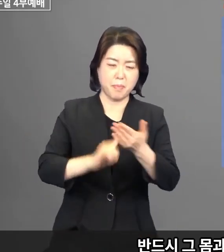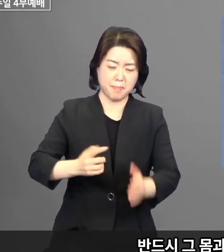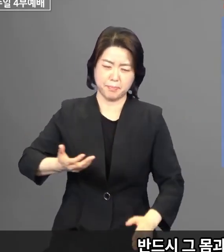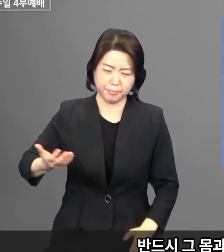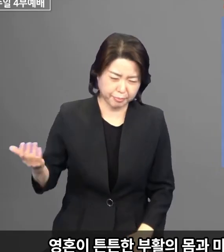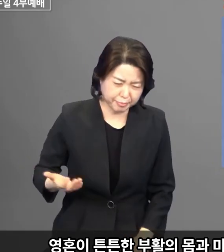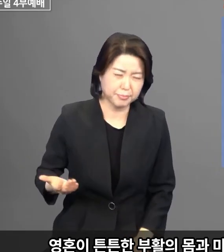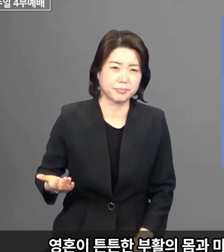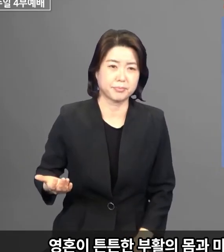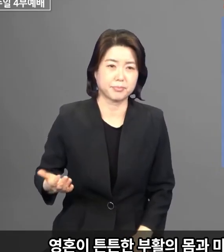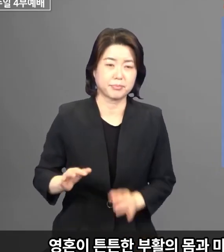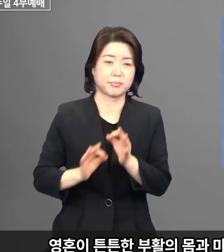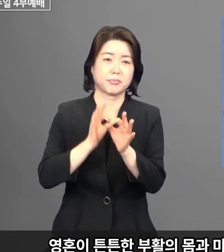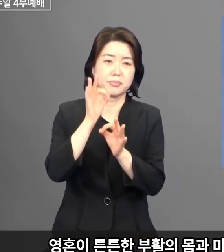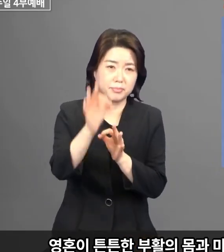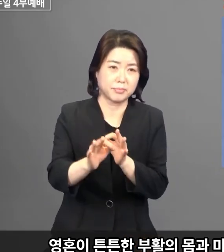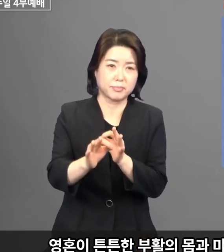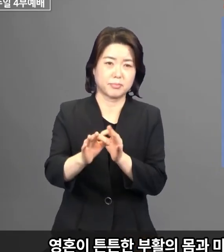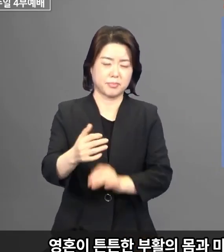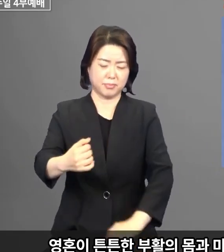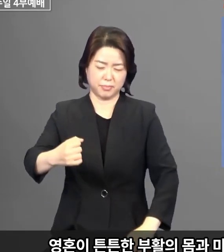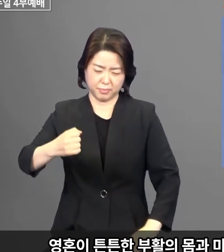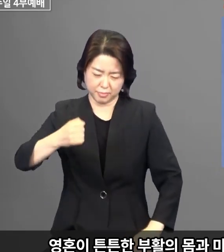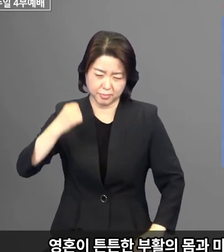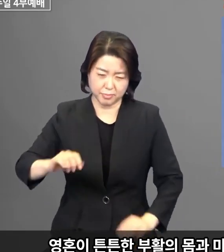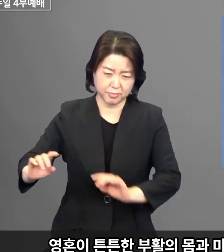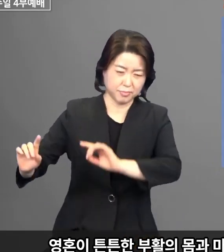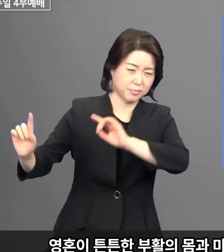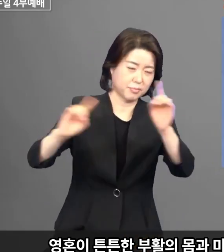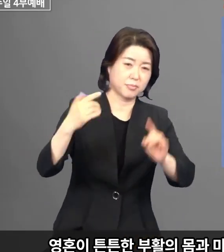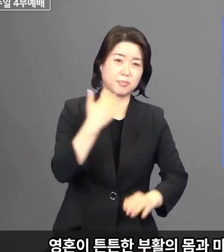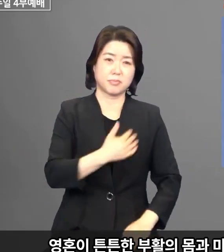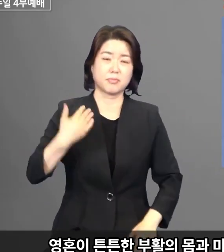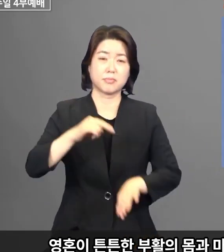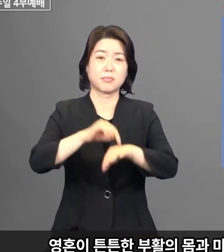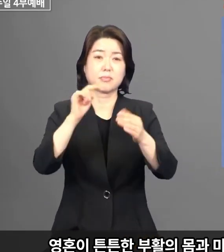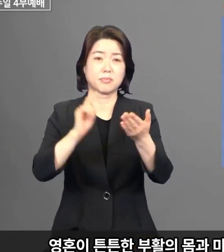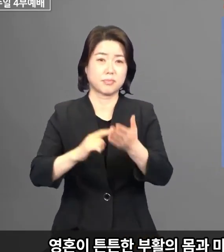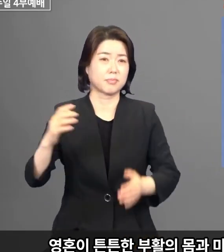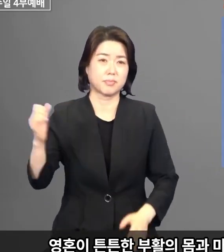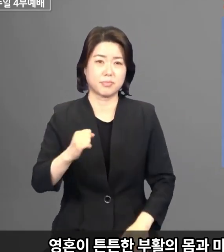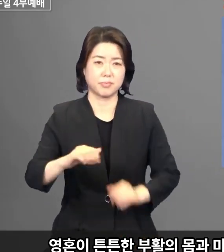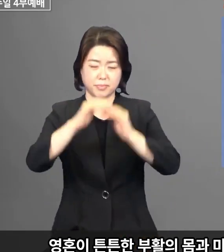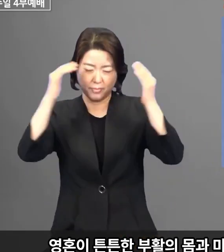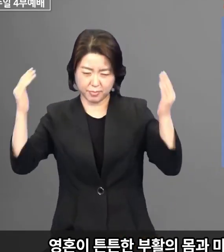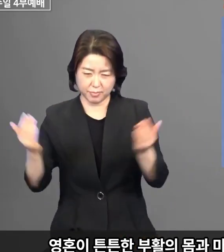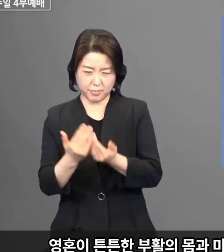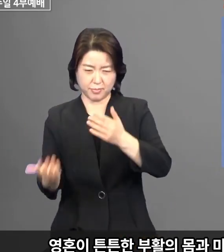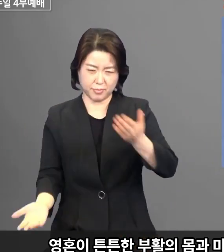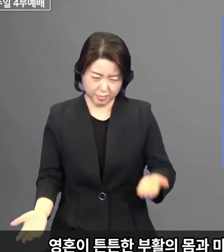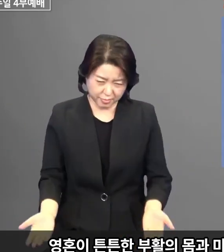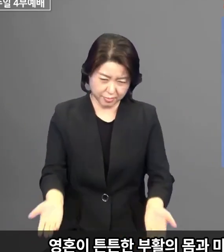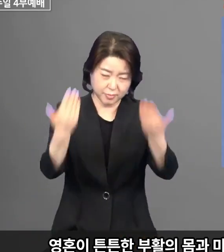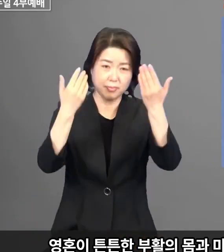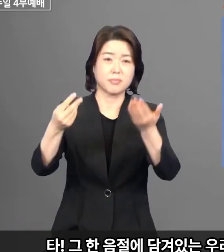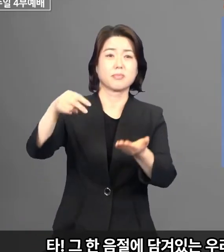아픔을 영원히 튼튼한 부활의 몸과 마음으로 다 일으켜 세울